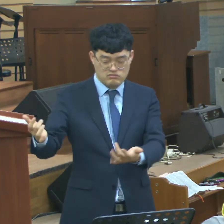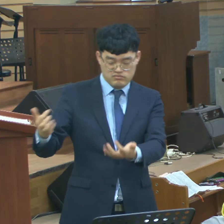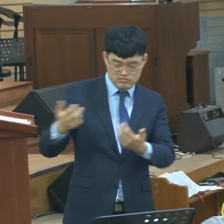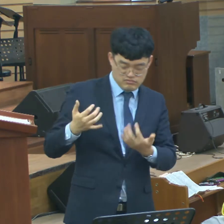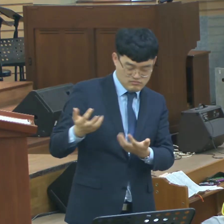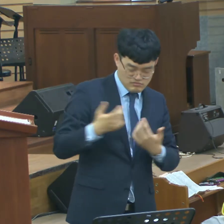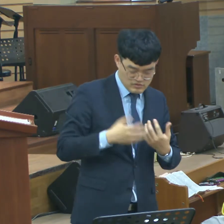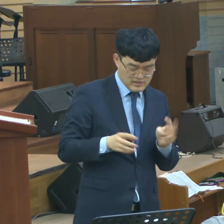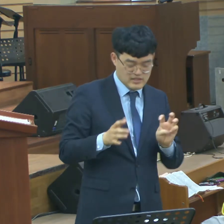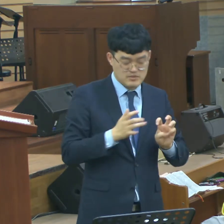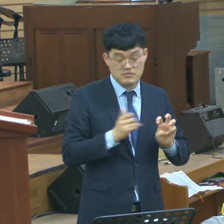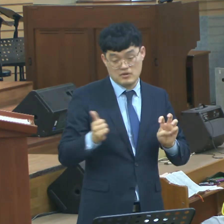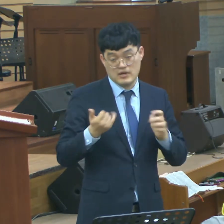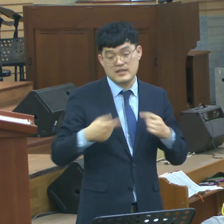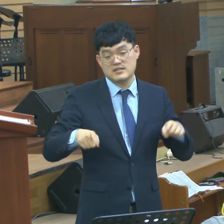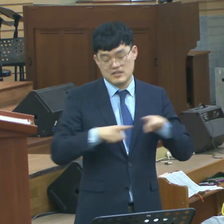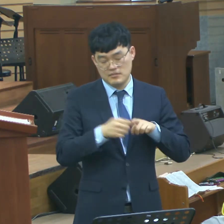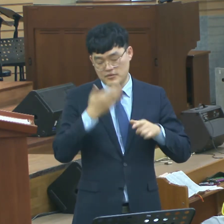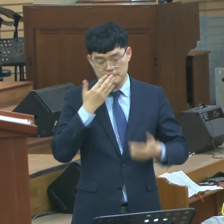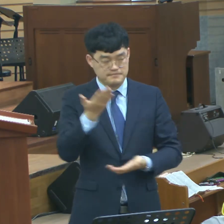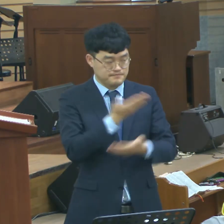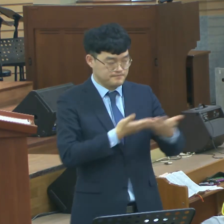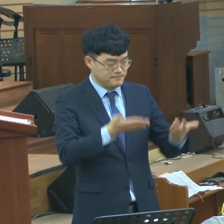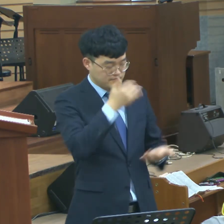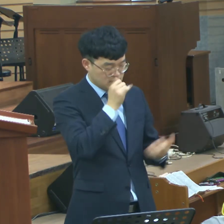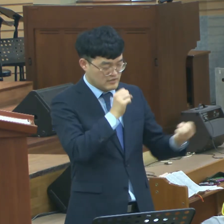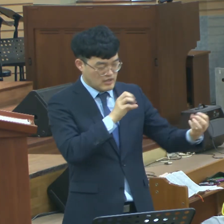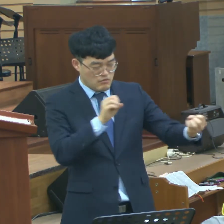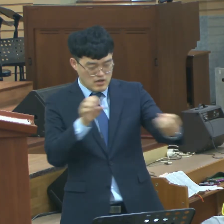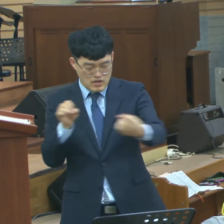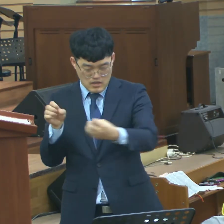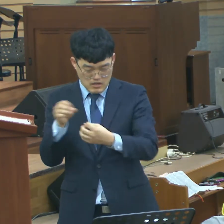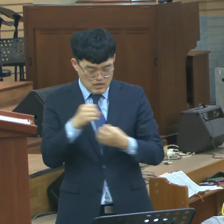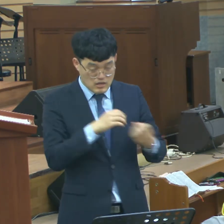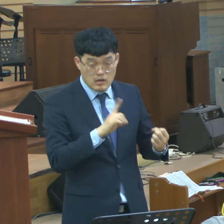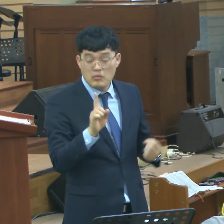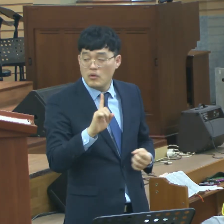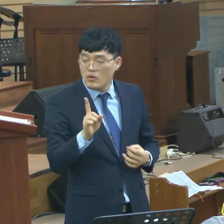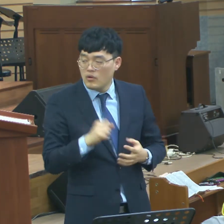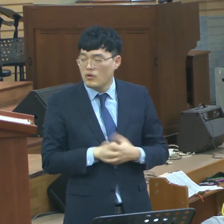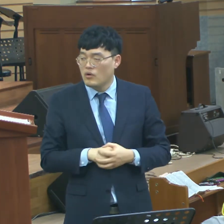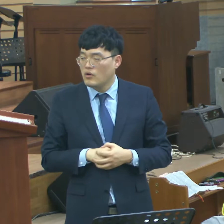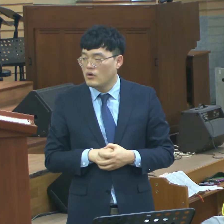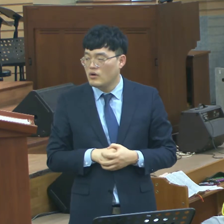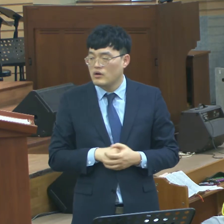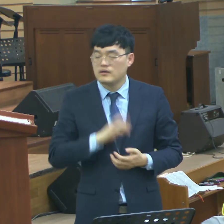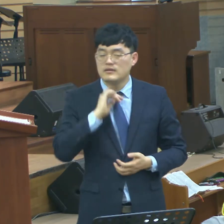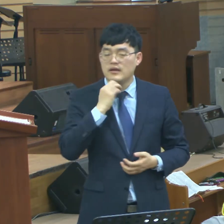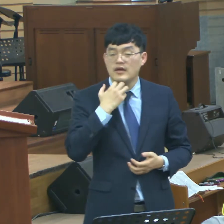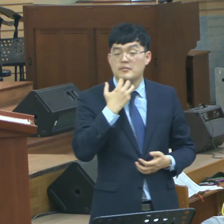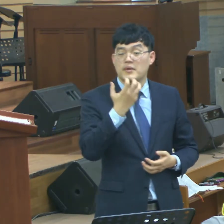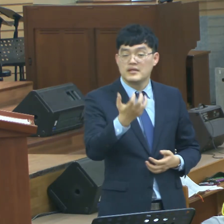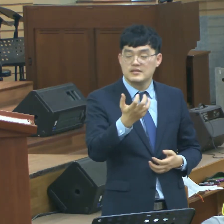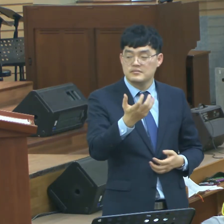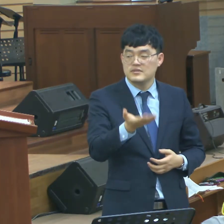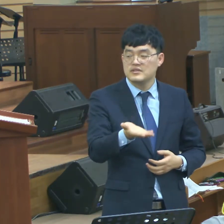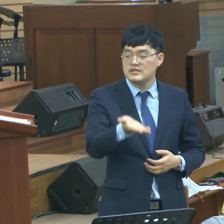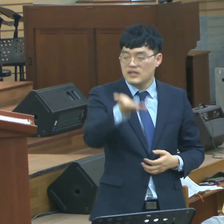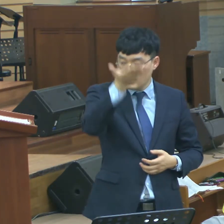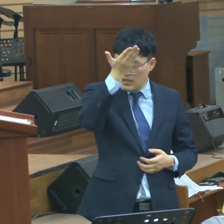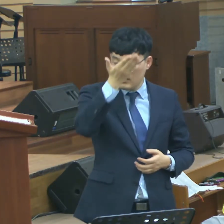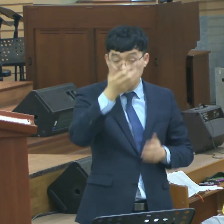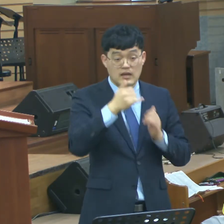30여 명이 이렇게 있어요. 얘기가 이제 그런 거예요. 뭐 80 넘으신 그분이